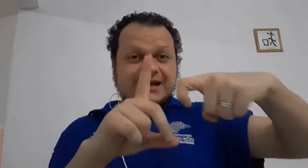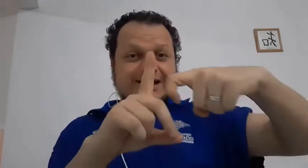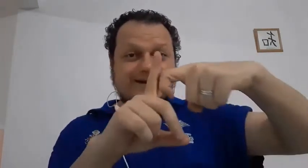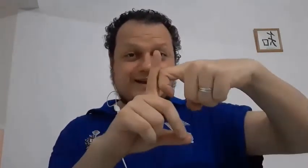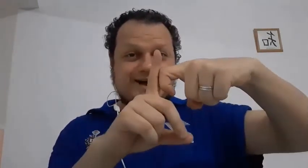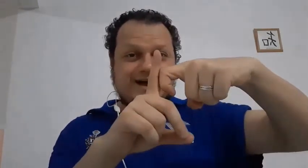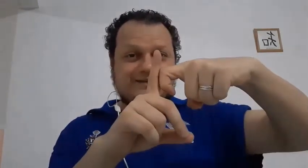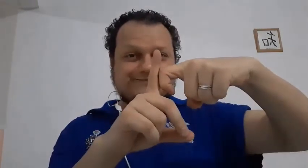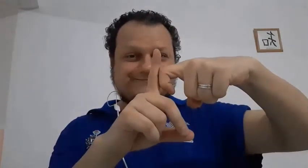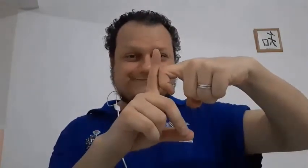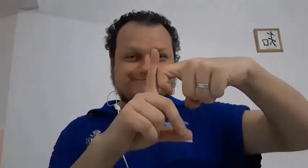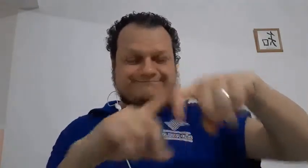K.